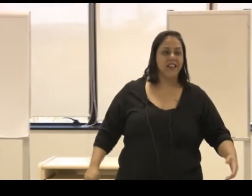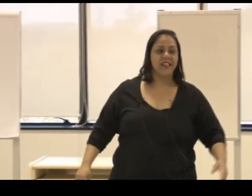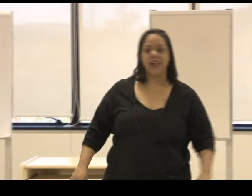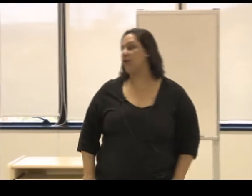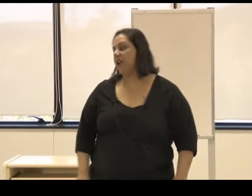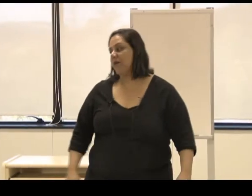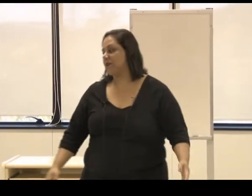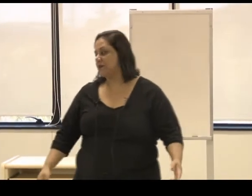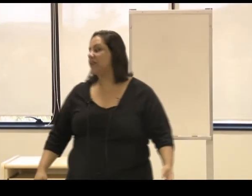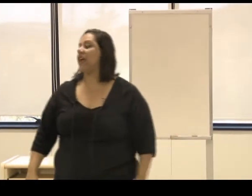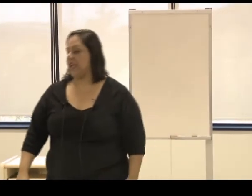Eu não lembro, mas tem.